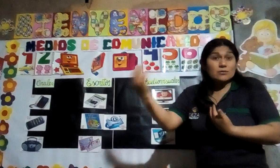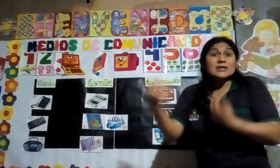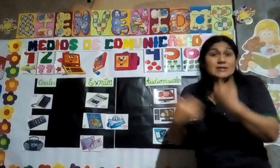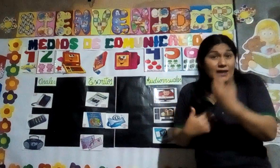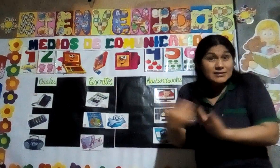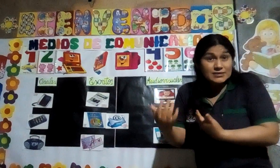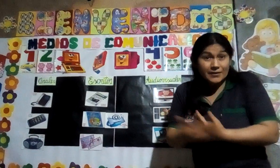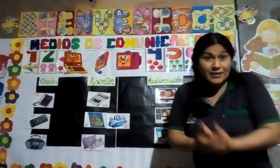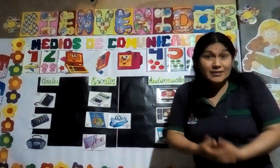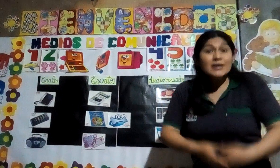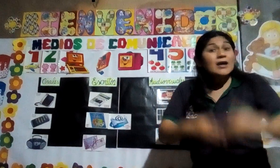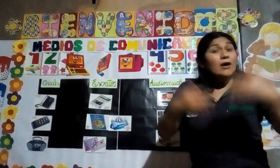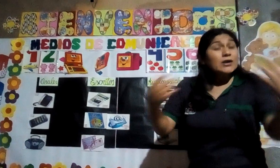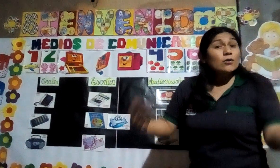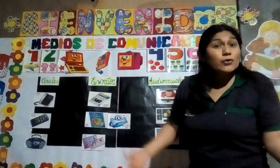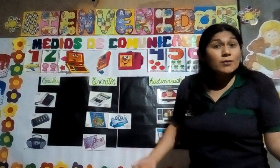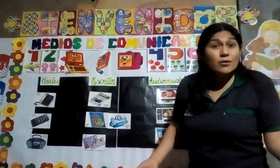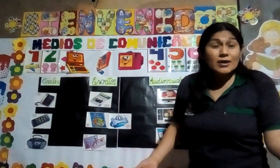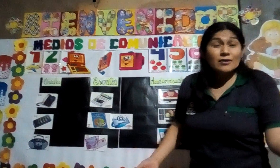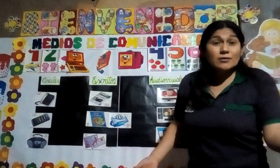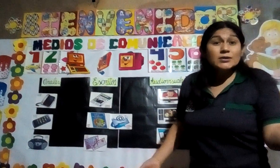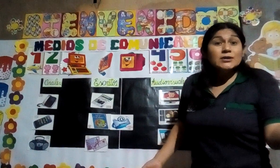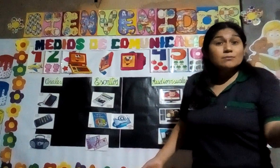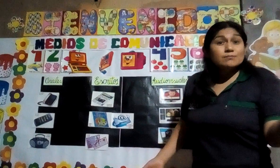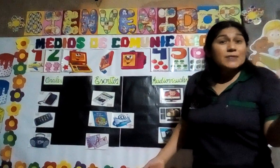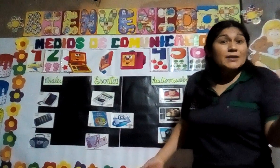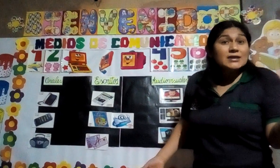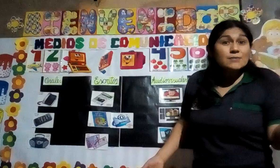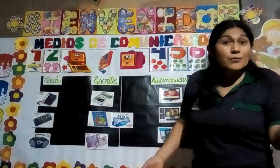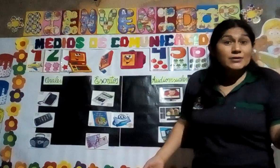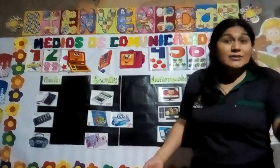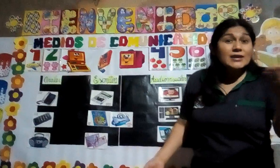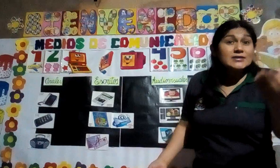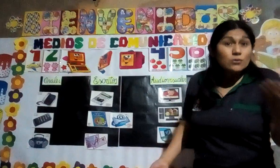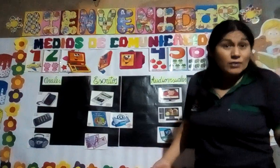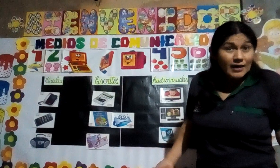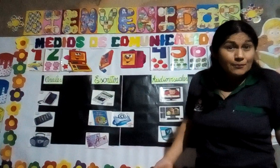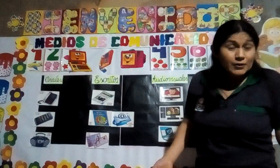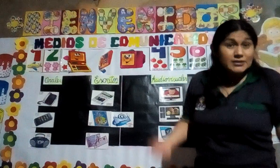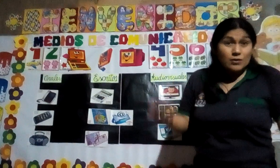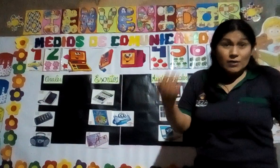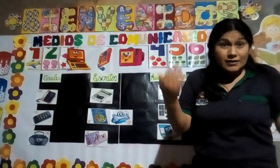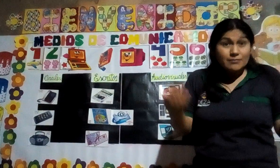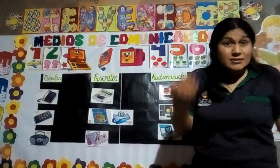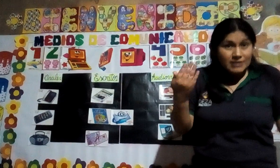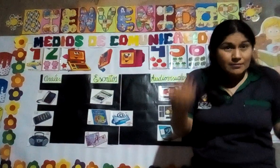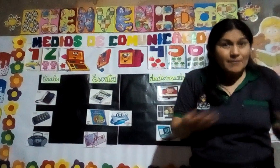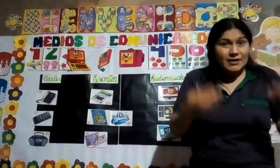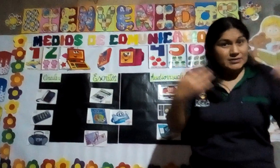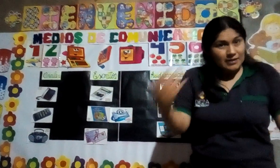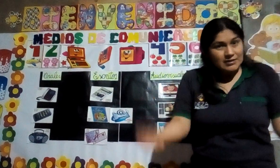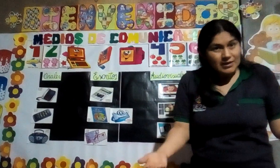las clases, ¿verdad? Y otro medio, también es importante el celular, porque el celular también sirve para hacer las